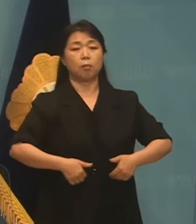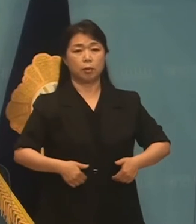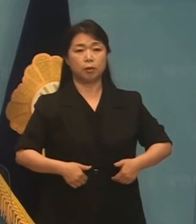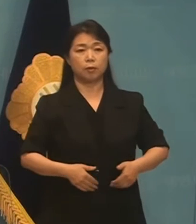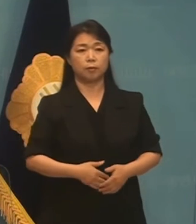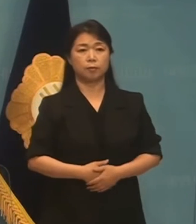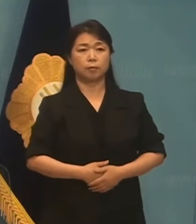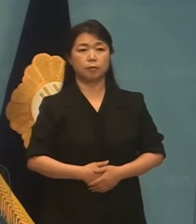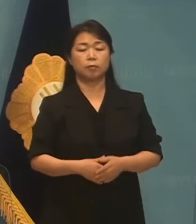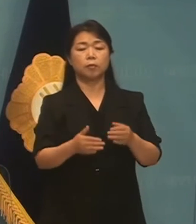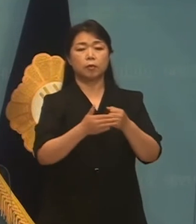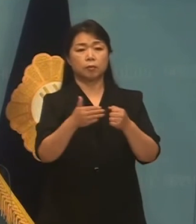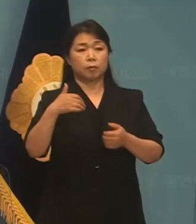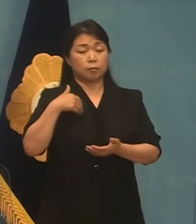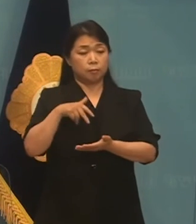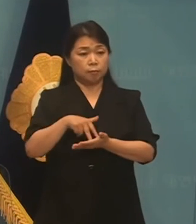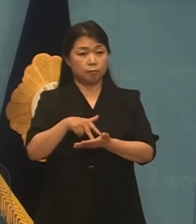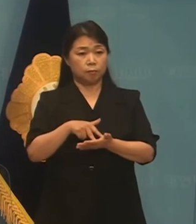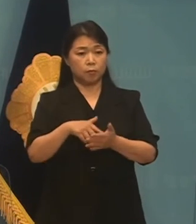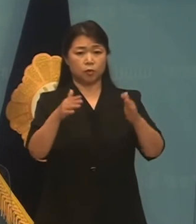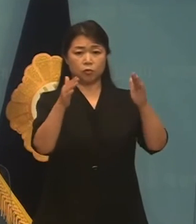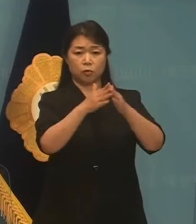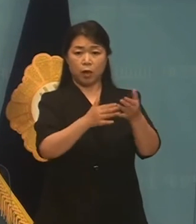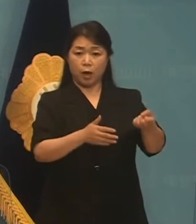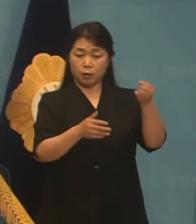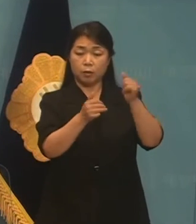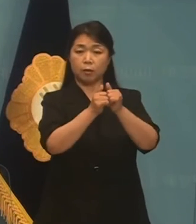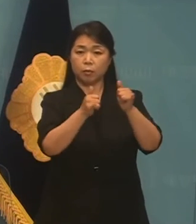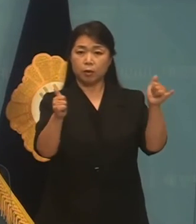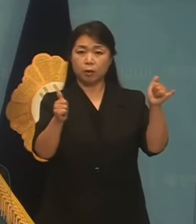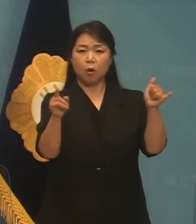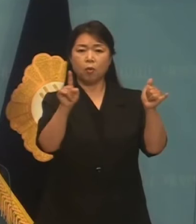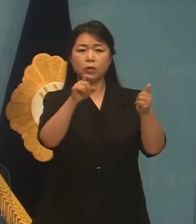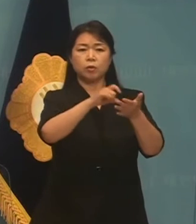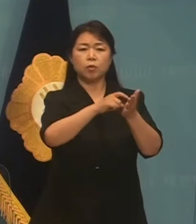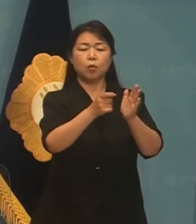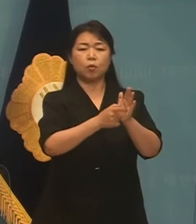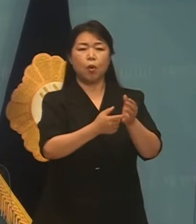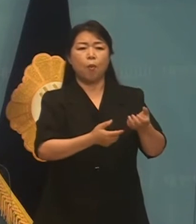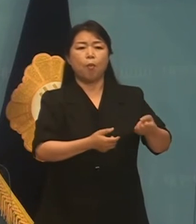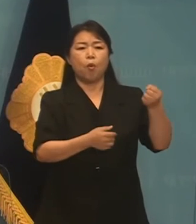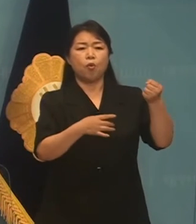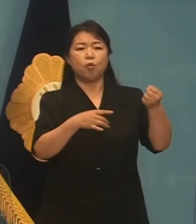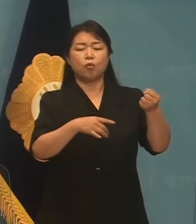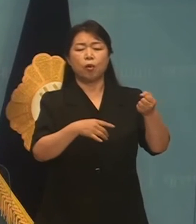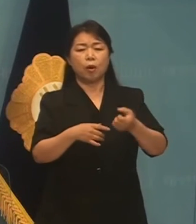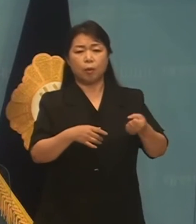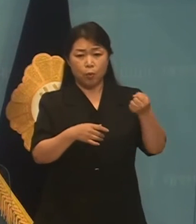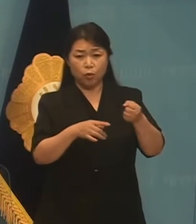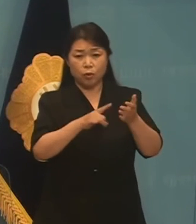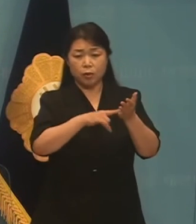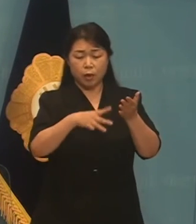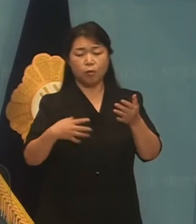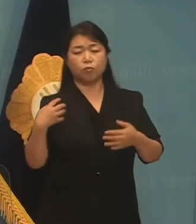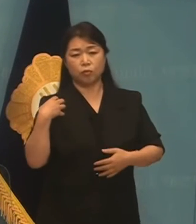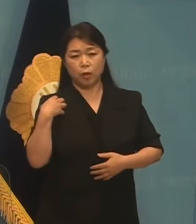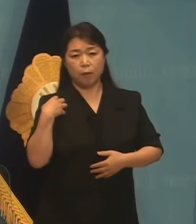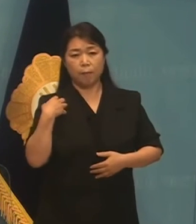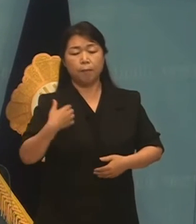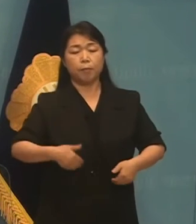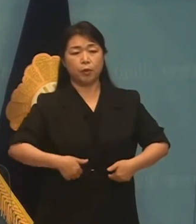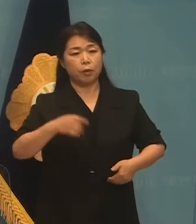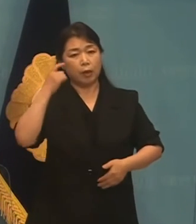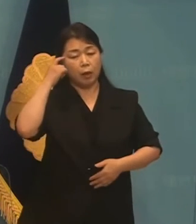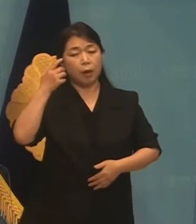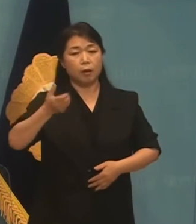필요합니다. 따라서 저는 주택 소유자들이 어느 정도의 보유세 부담을 받아야 할 필요는 있다고